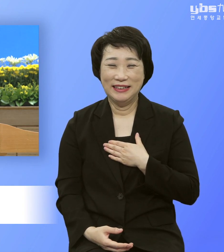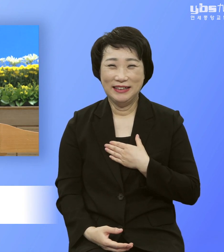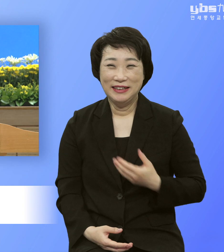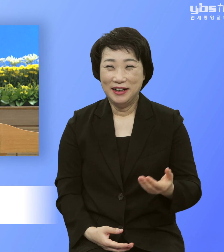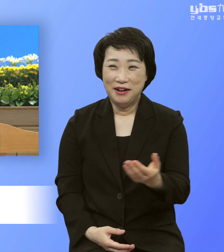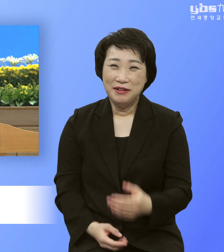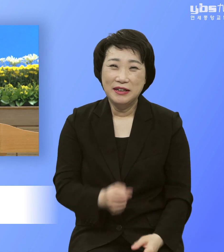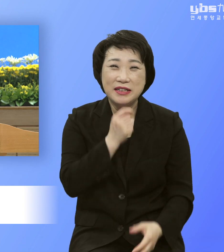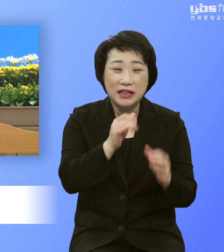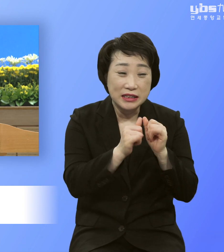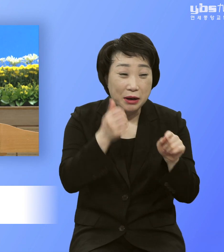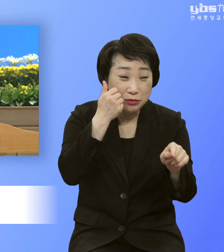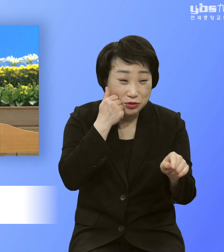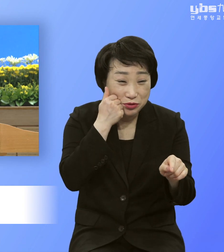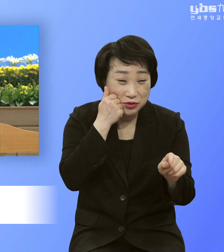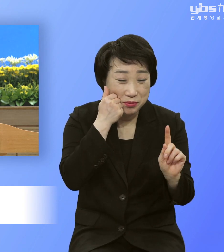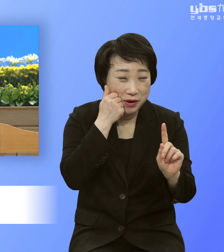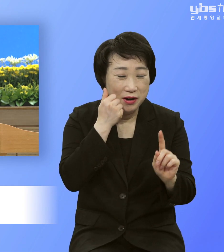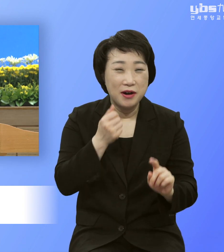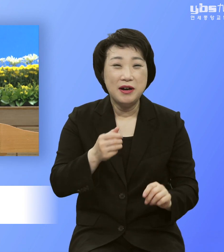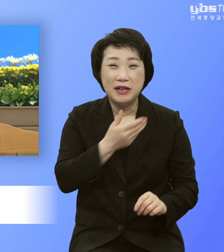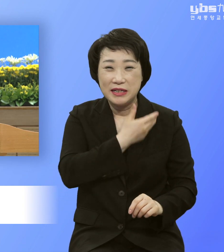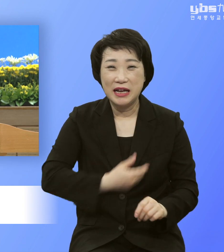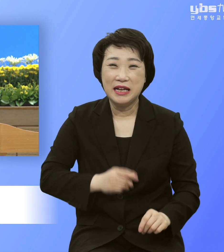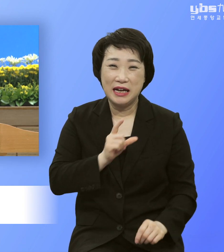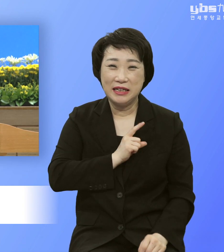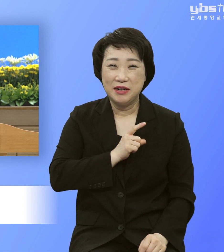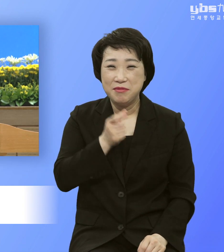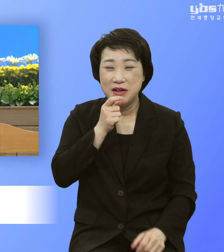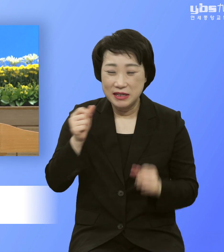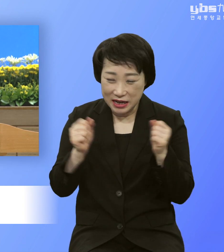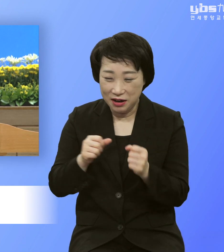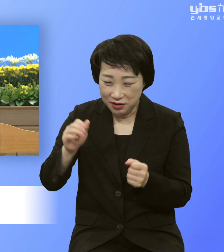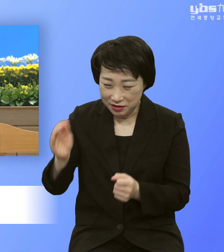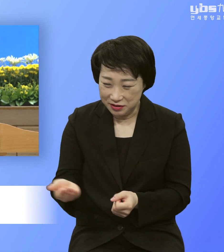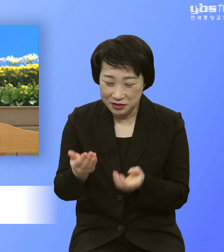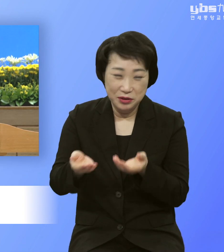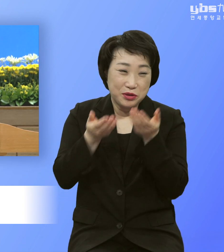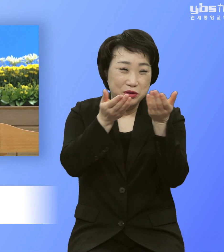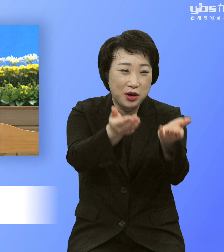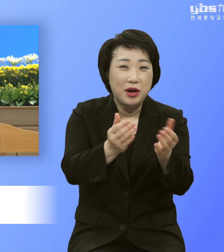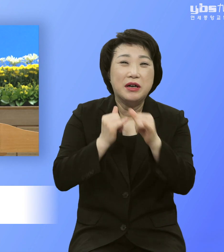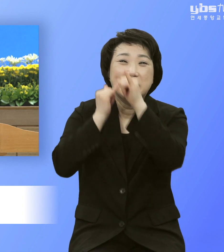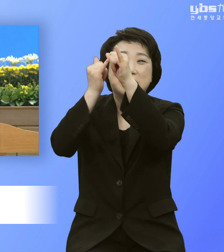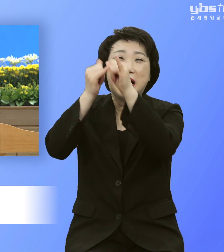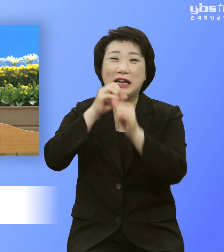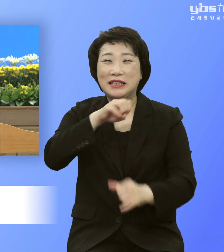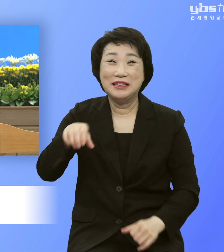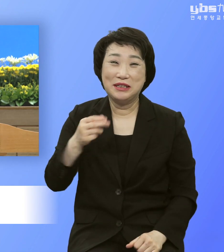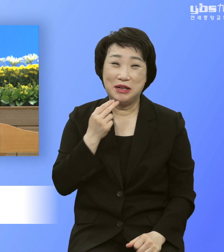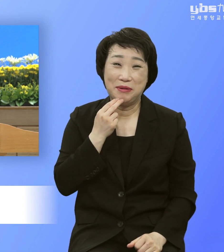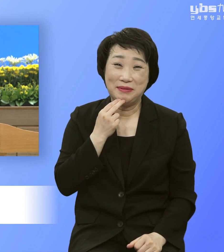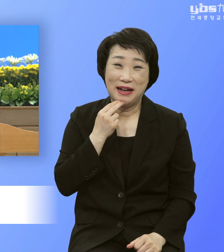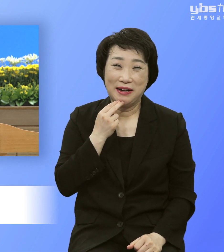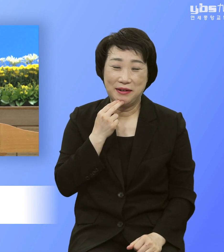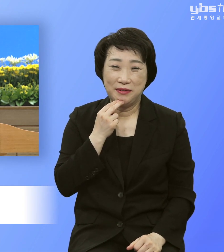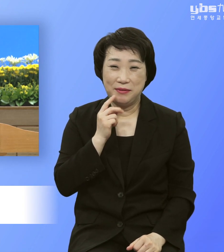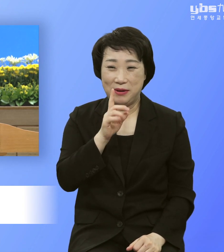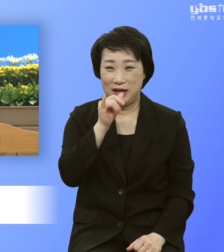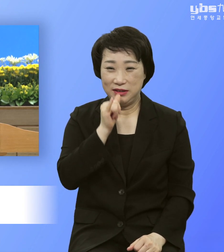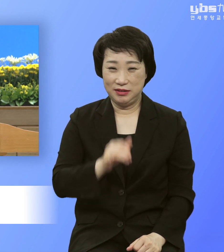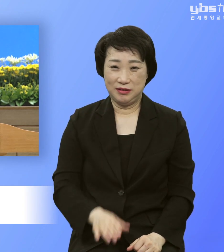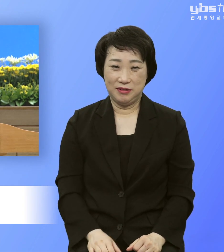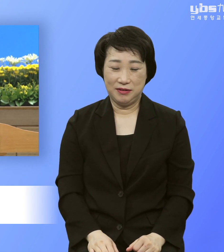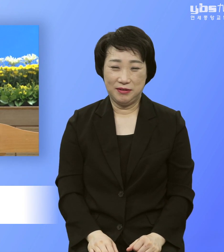자, 적은 소자에게 제자의 이름으로 냉수 한 그릇만 떠줘도 상을 잃지 않는다.